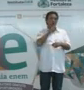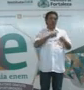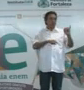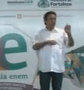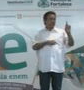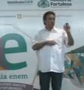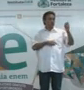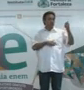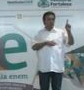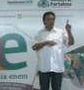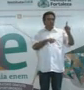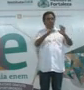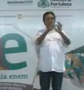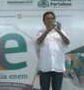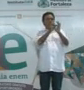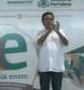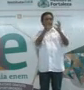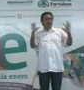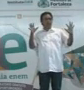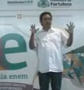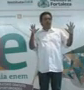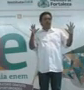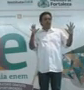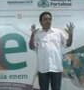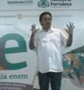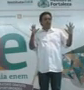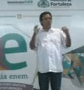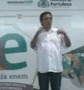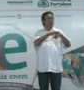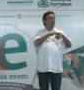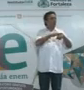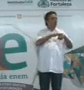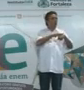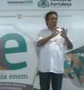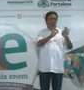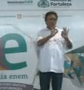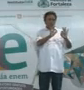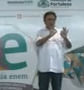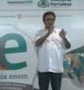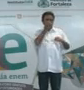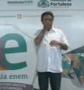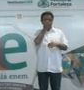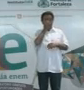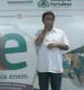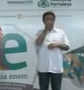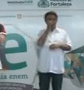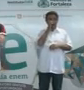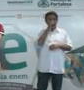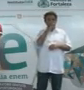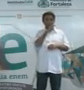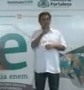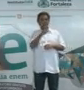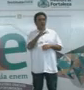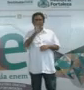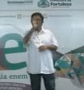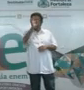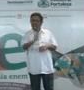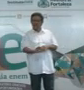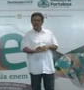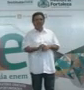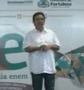Irã romperam diplomaticamente. Até hoje não se falam mais. Estão de mal. Professor, literalmente